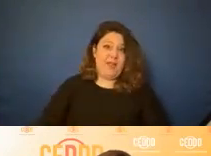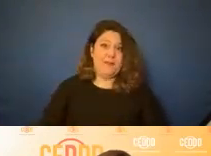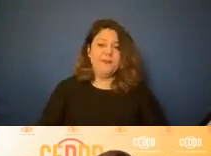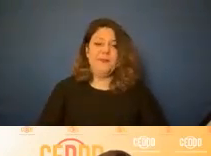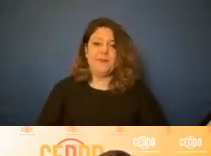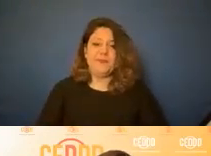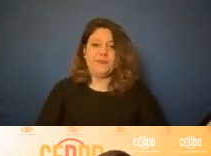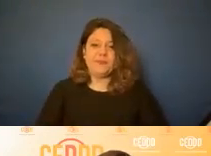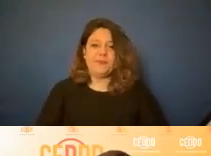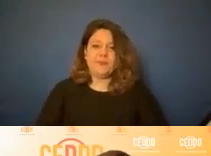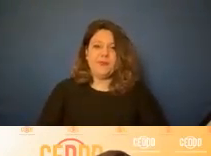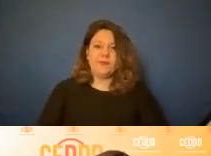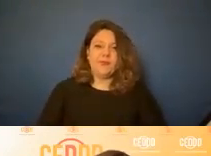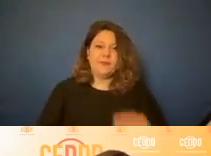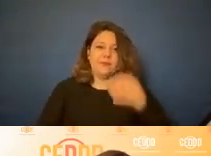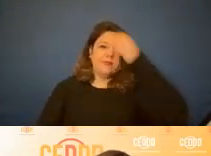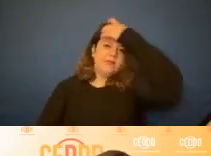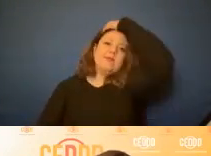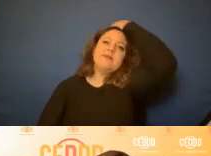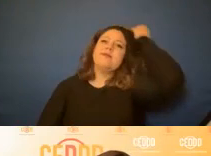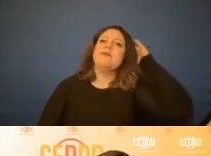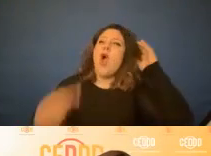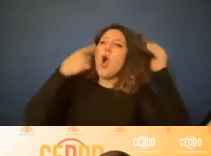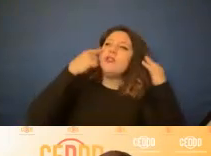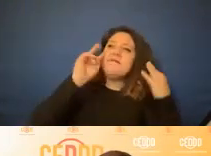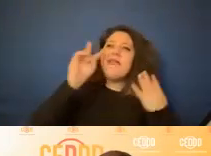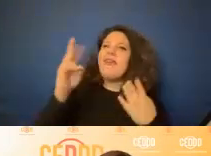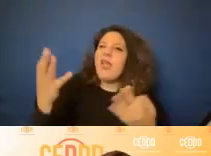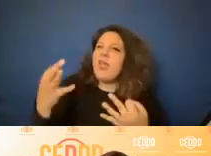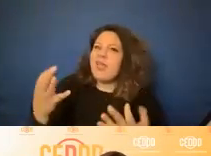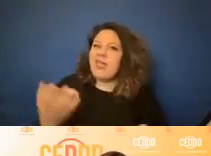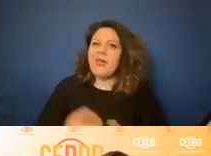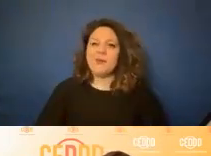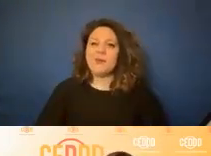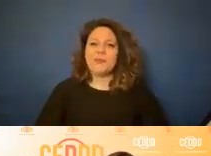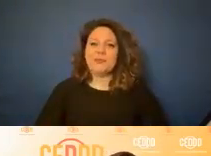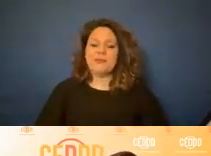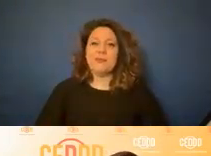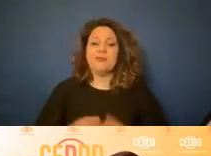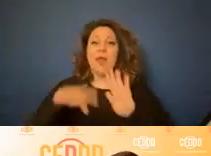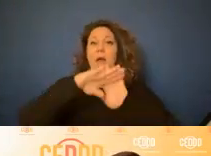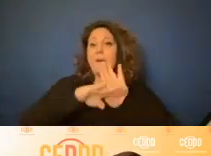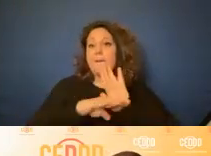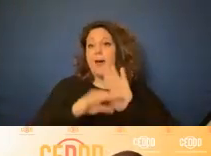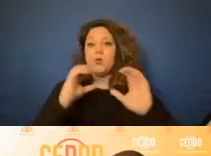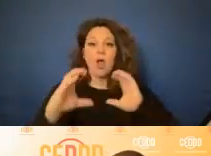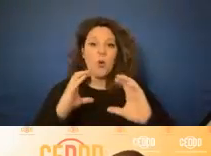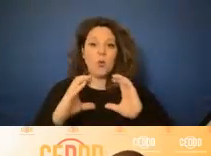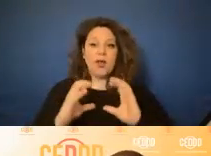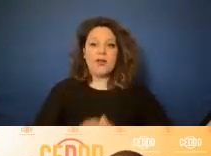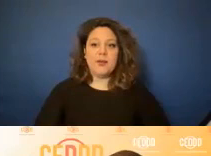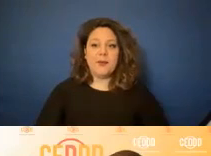Bueno, ¿y qué es lo que tienen que observar y ver? Pues tienen que observar y ver pautas comunicativas. El ser